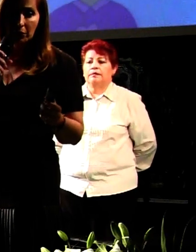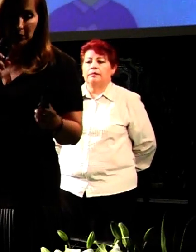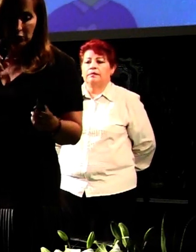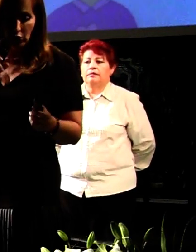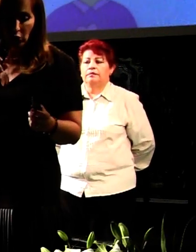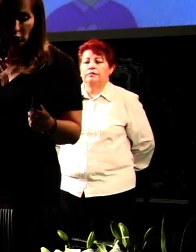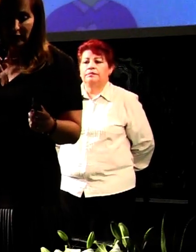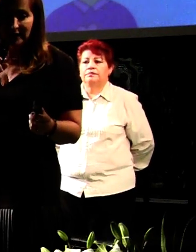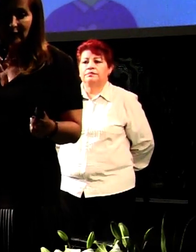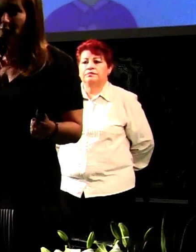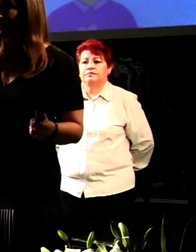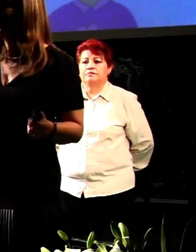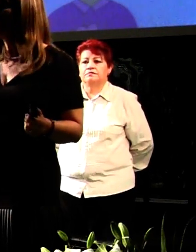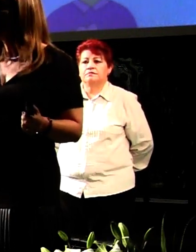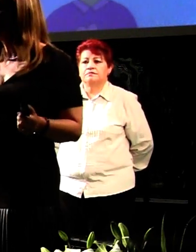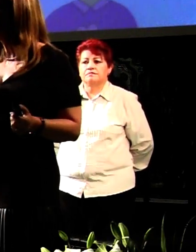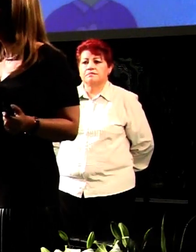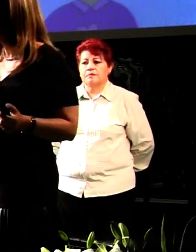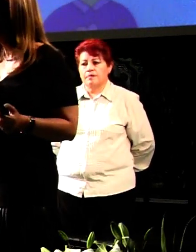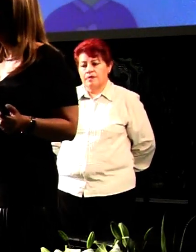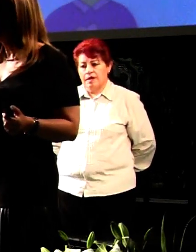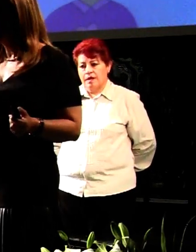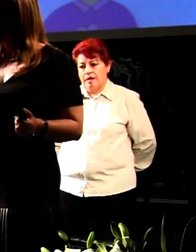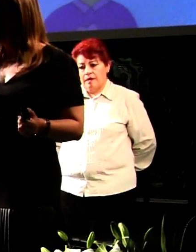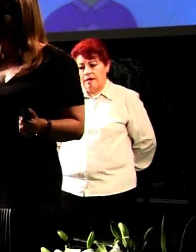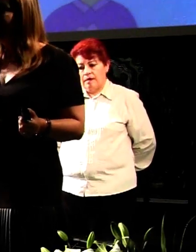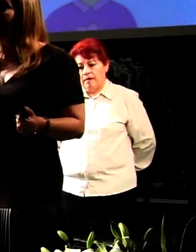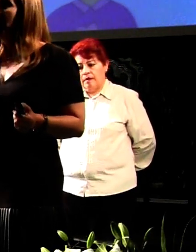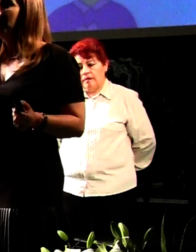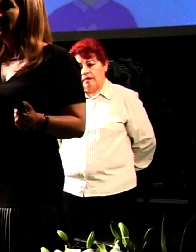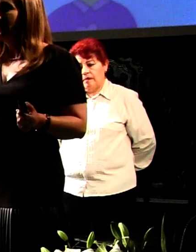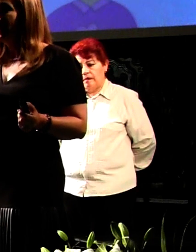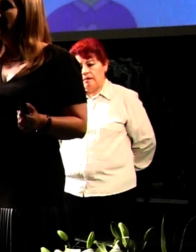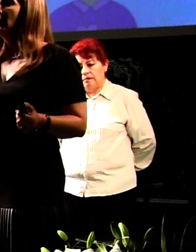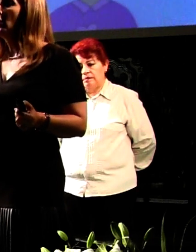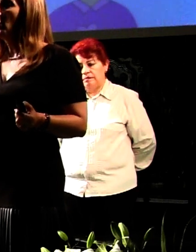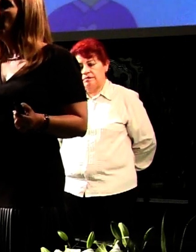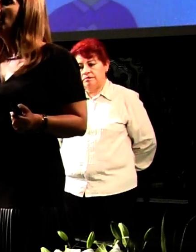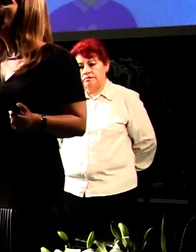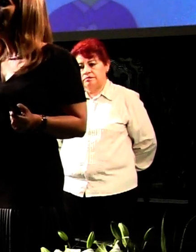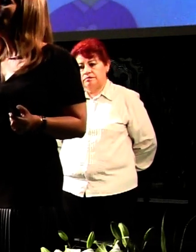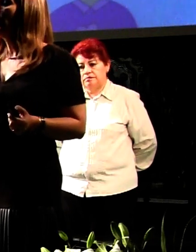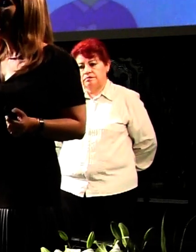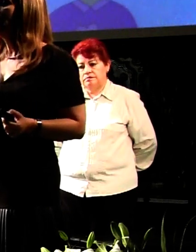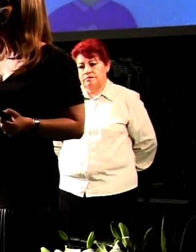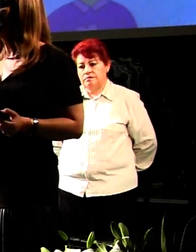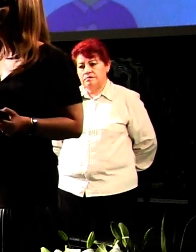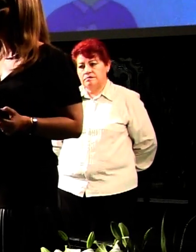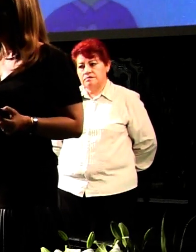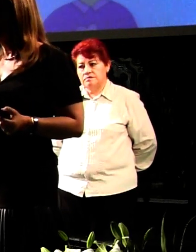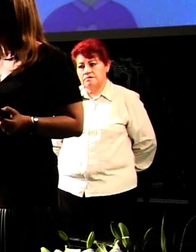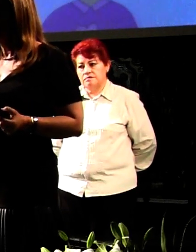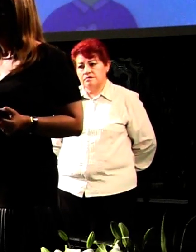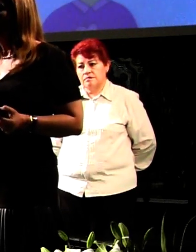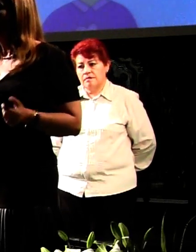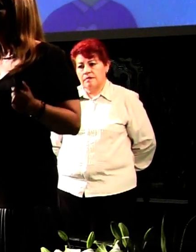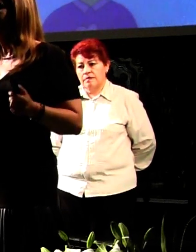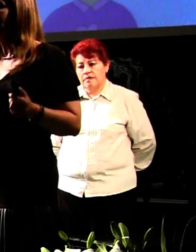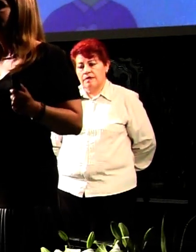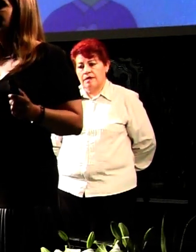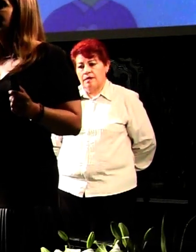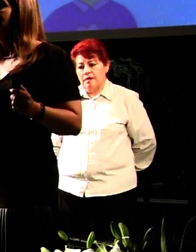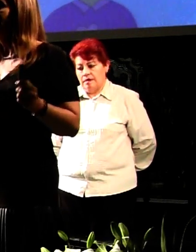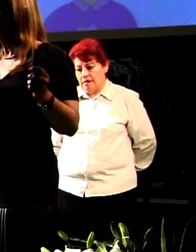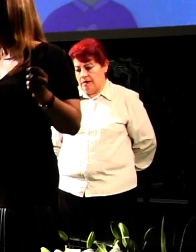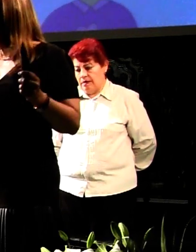por supuesto, utilizar nuestras dotes sociales positivas para ver cómo voy a lograr esta situación. No